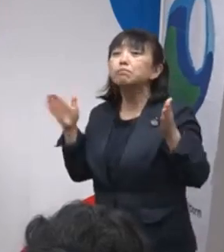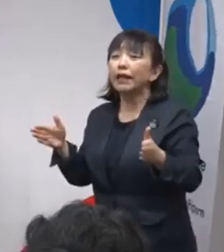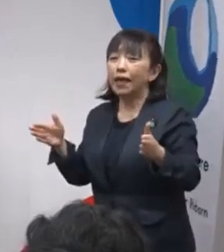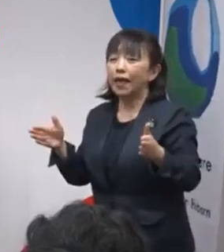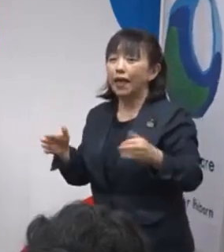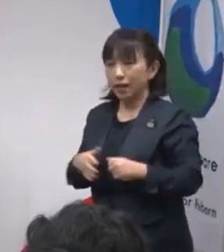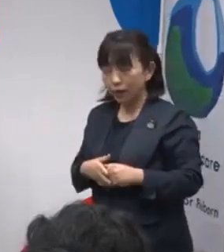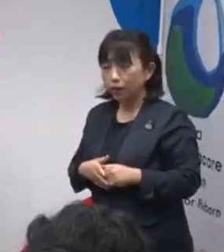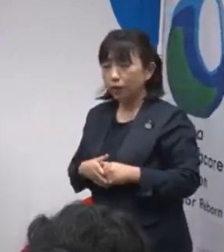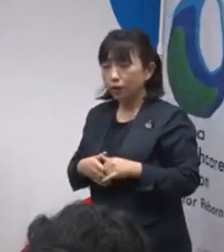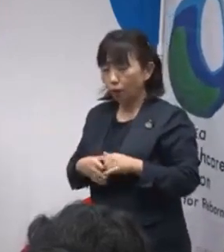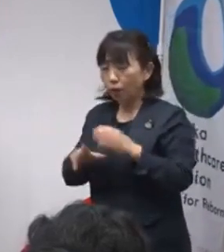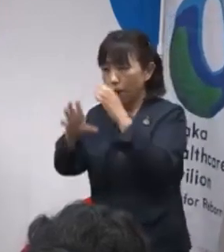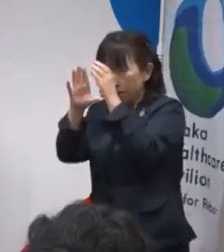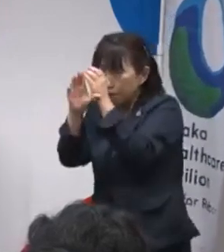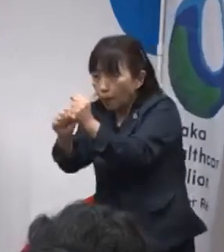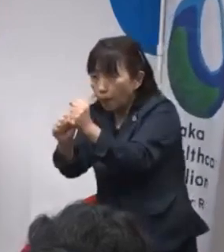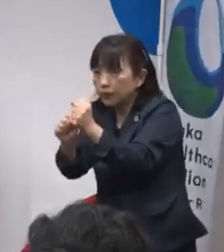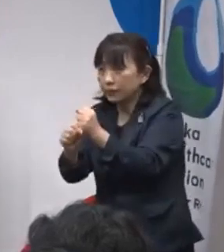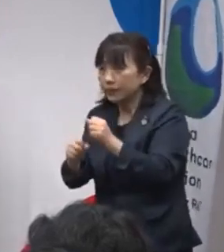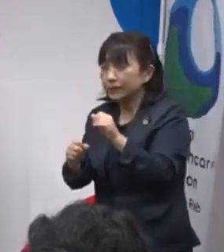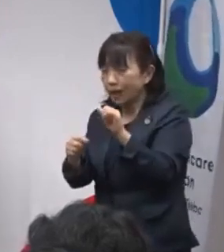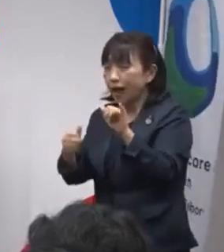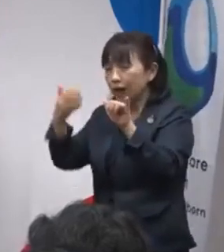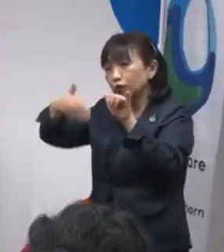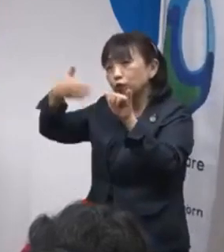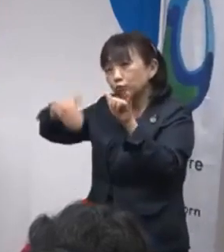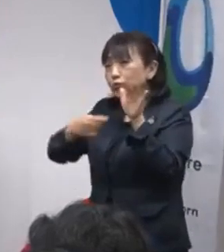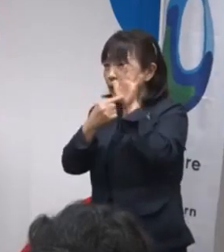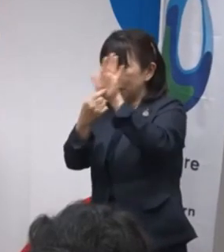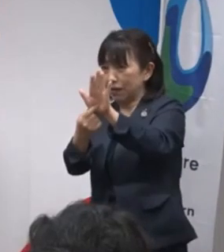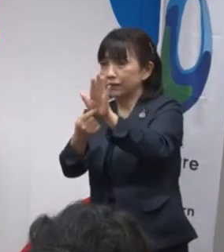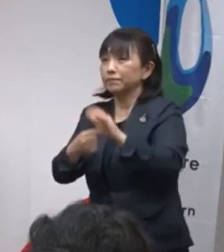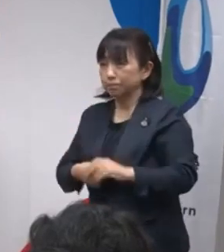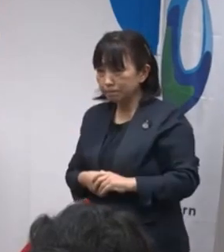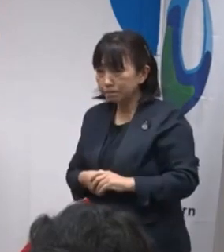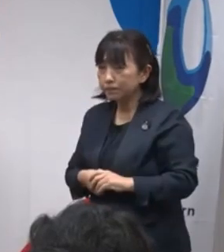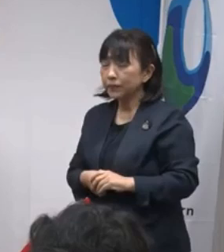このターゲティング広告を配信いたします。これには政策として